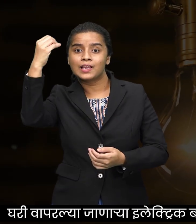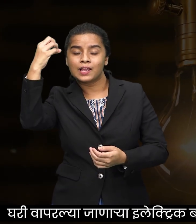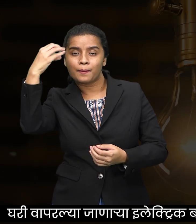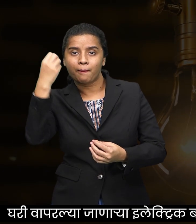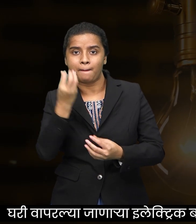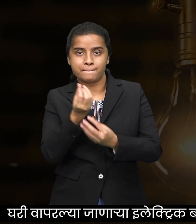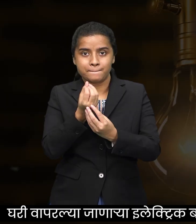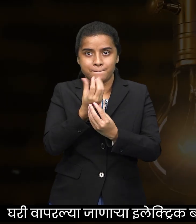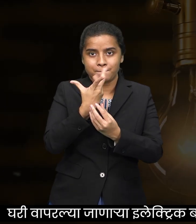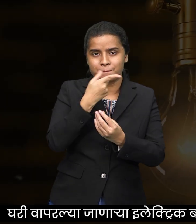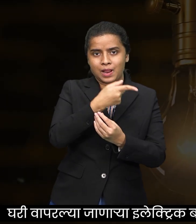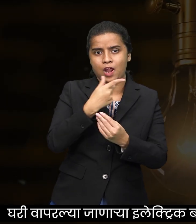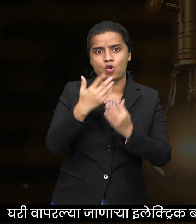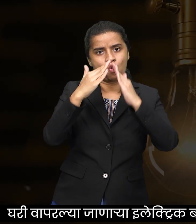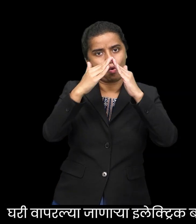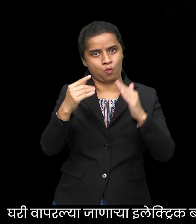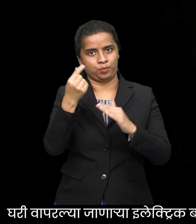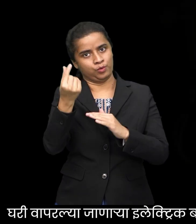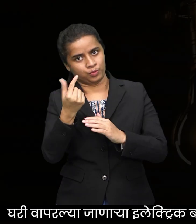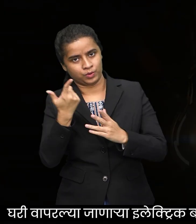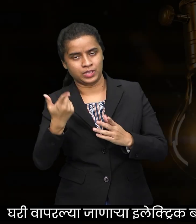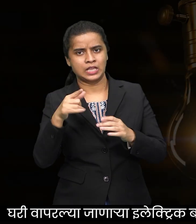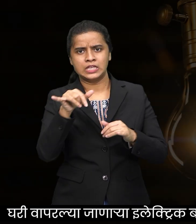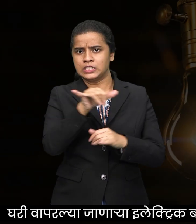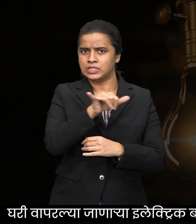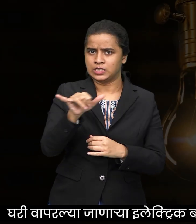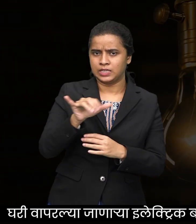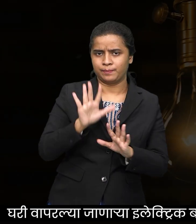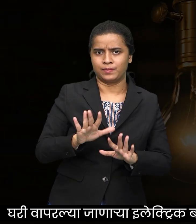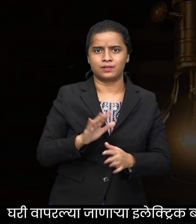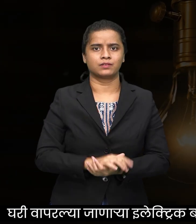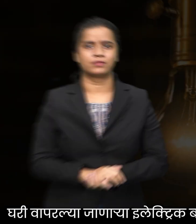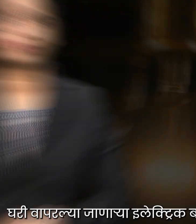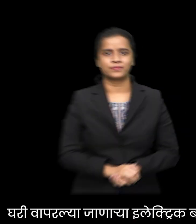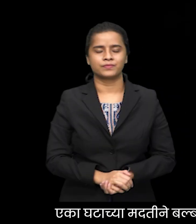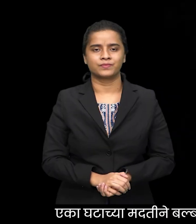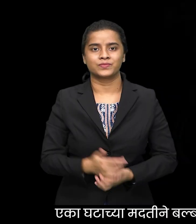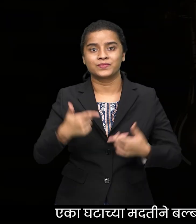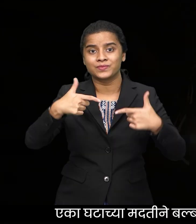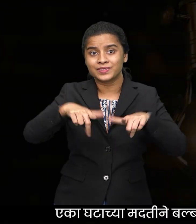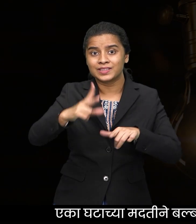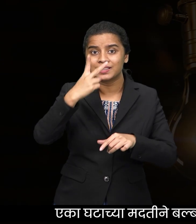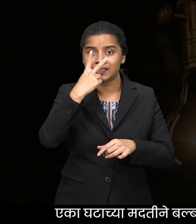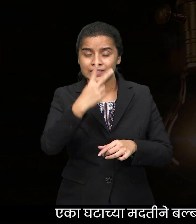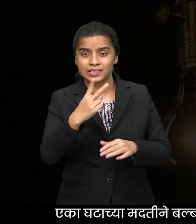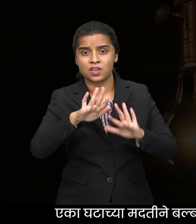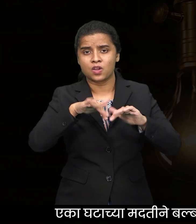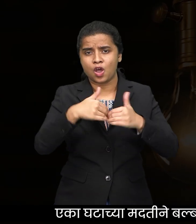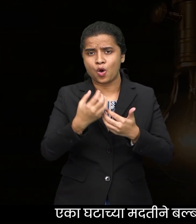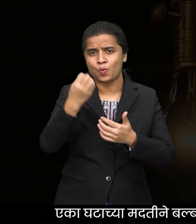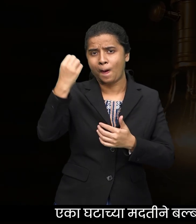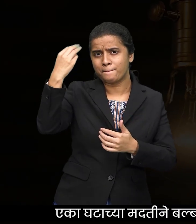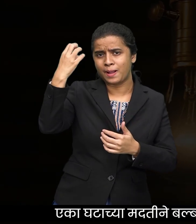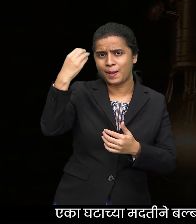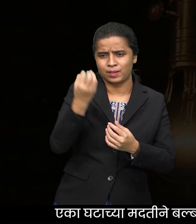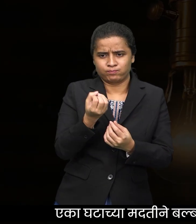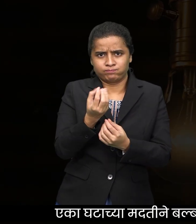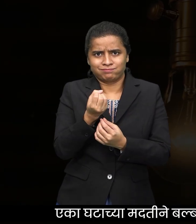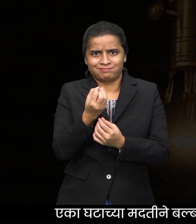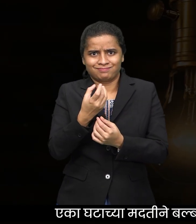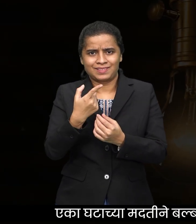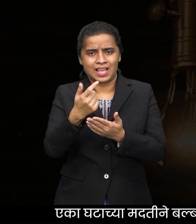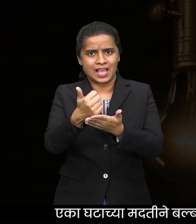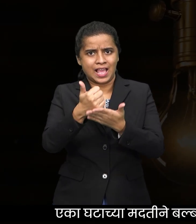घरी वापरल्या जाणाऱ्या इलेक्ट्रिक बल्बची दिव्याची रचना देखील सारखीच असते. एका घटाच्या मदतीने दिवा कसा